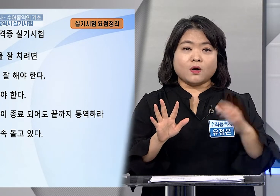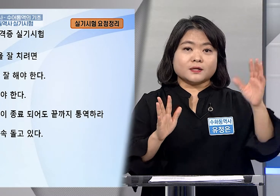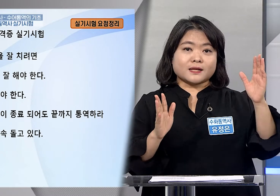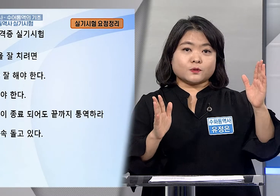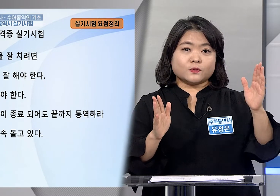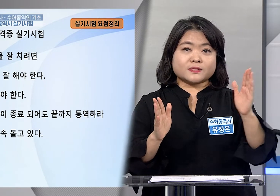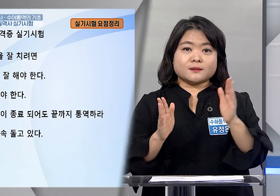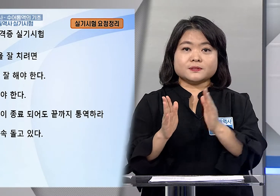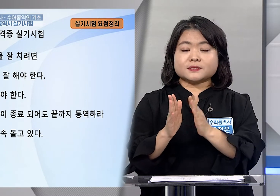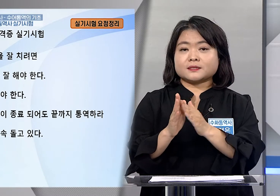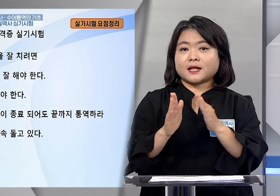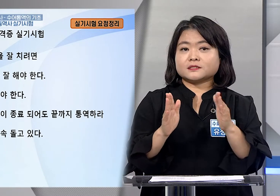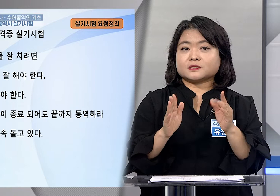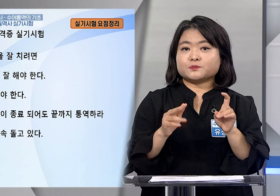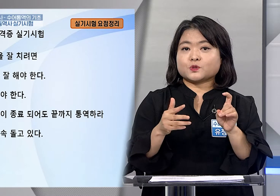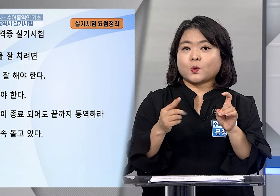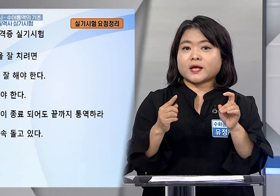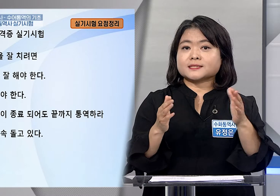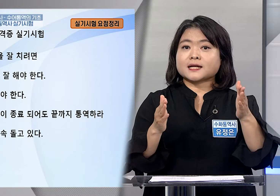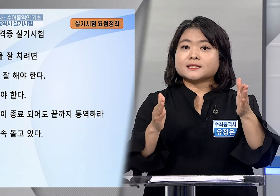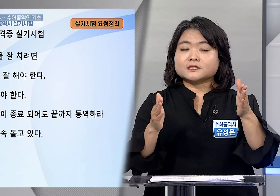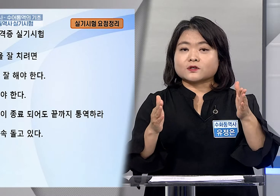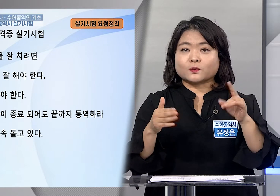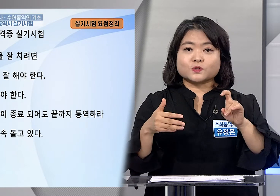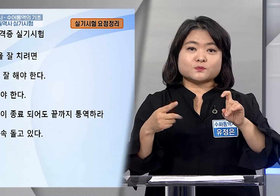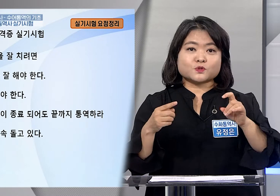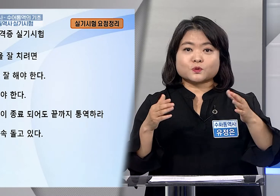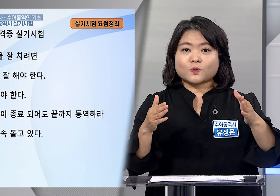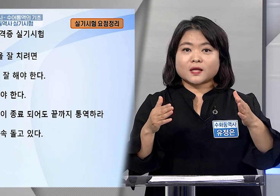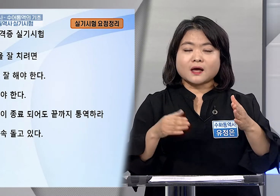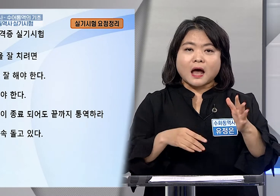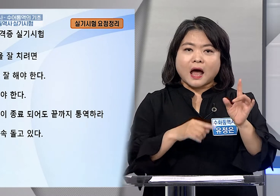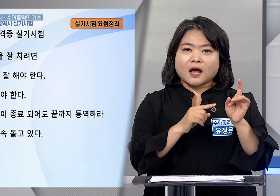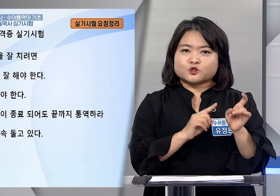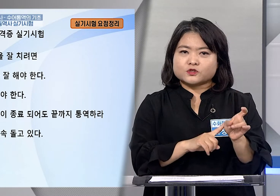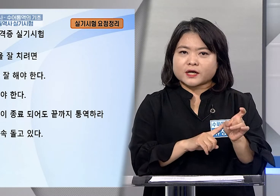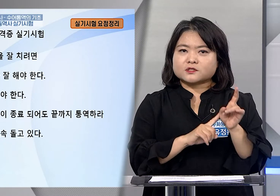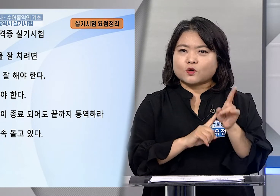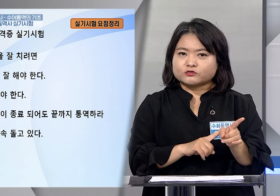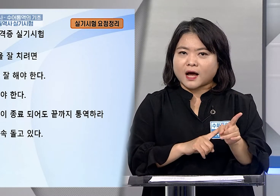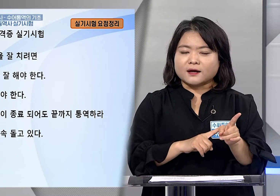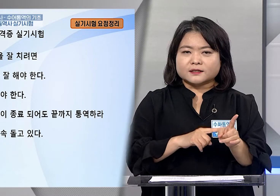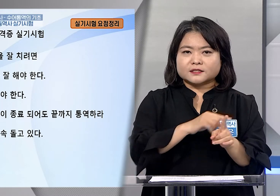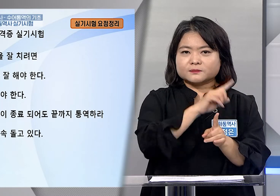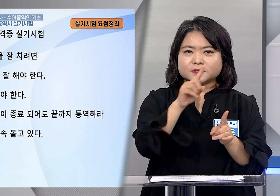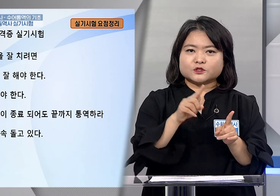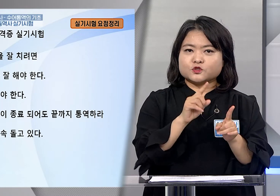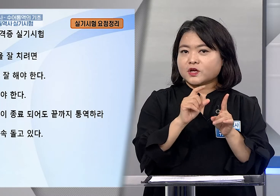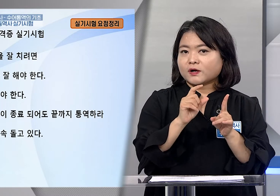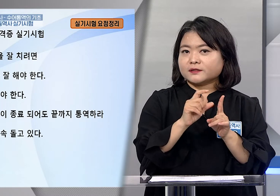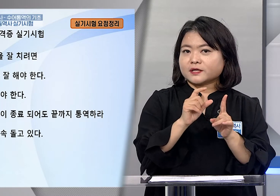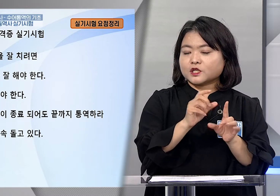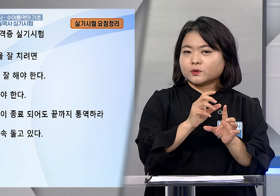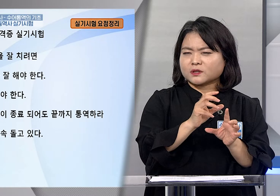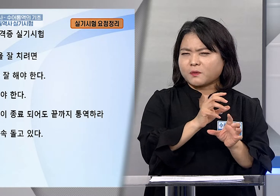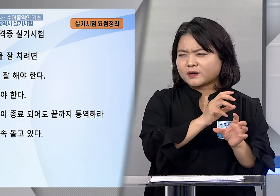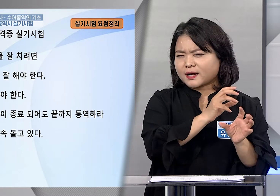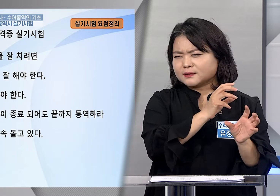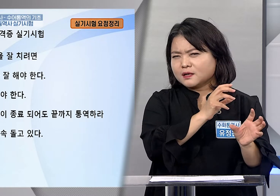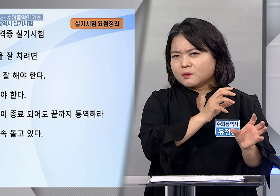자, 요 짧은 한 10초의 시간이 있어요. 요 10초 동안 주제가 저거구나. 그러면 주제에 관련된 키워드가 뭘까를